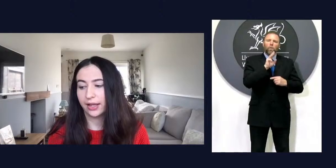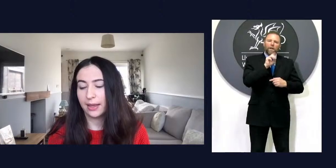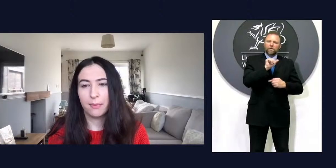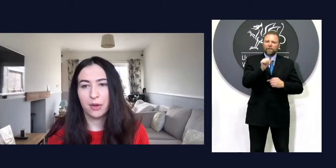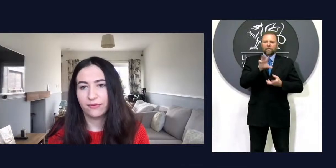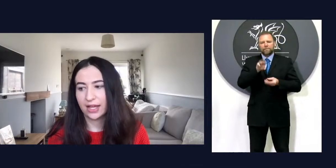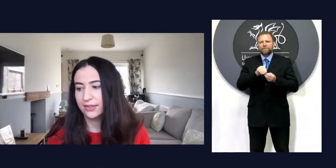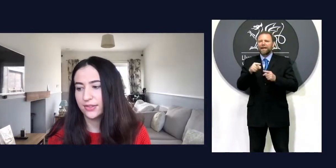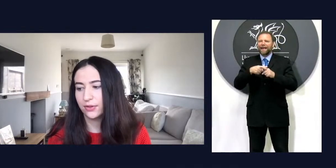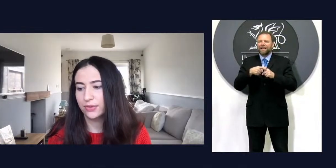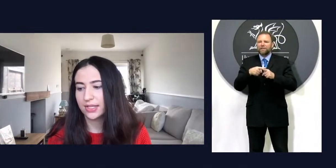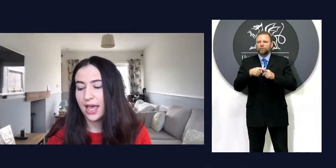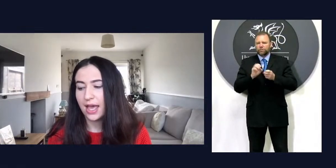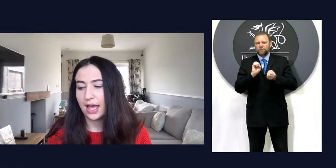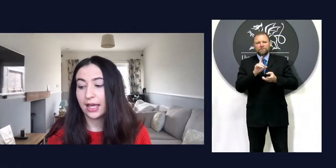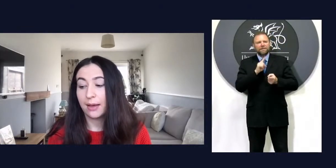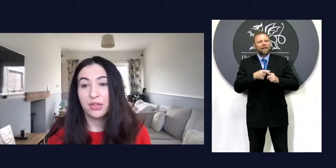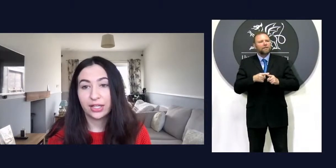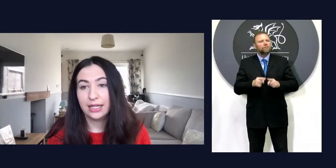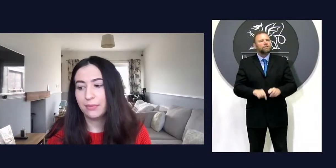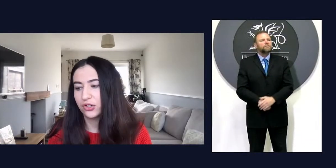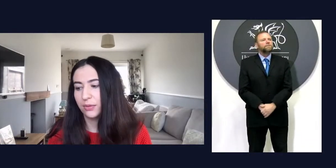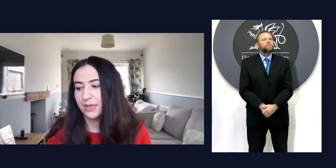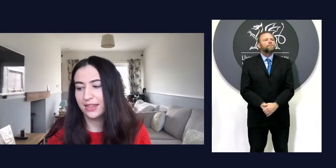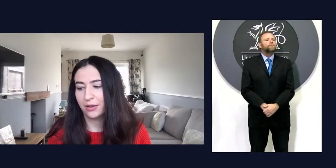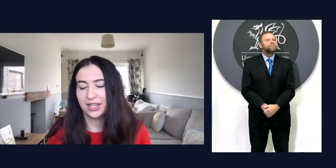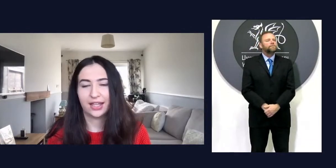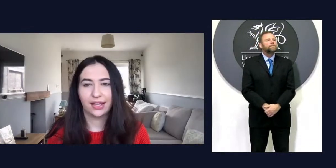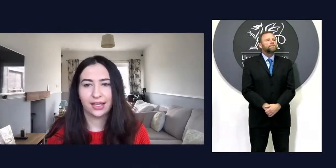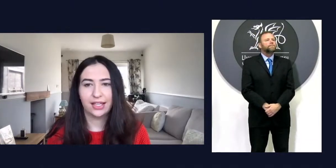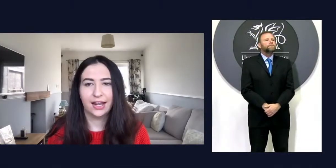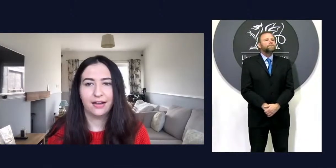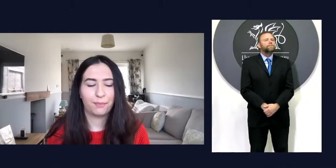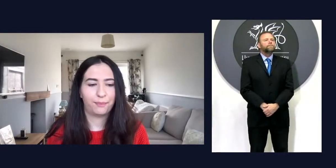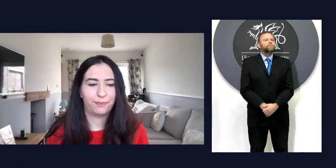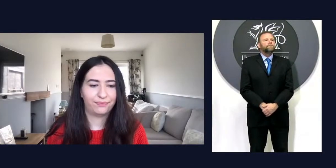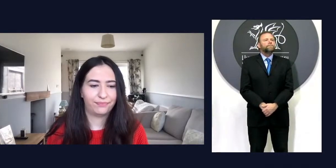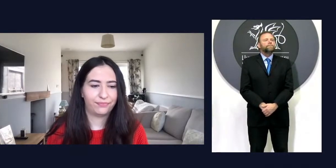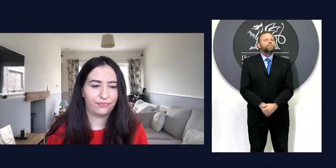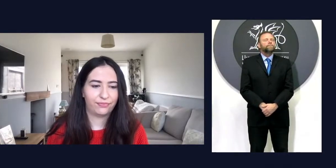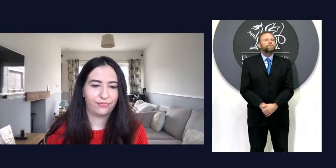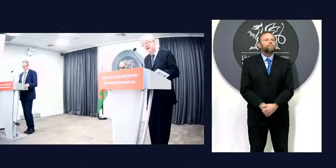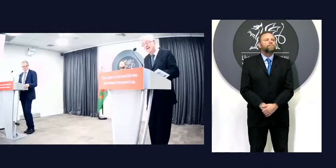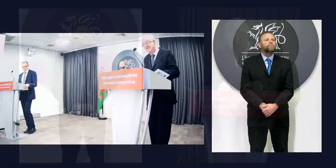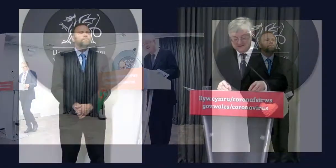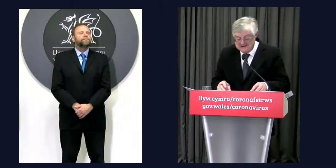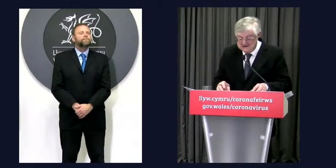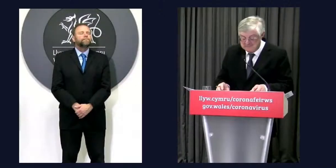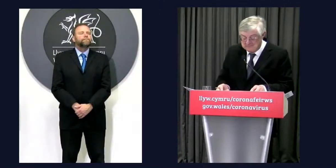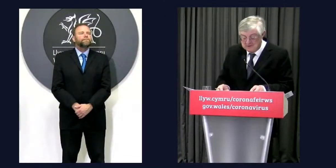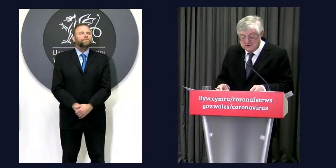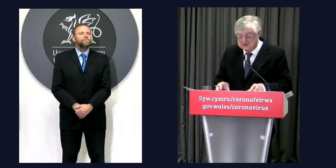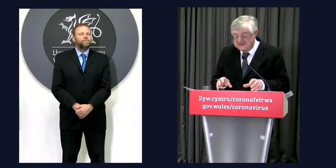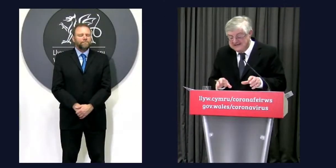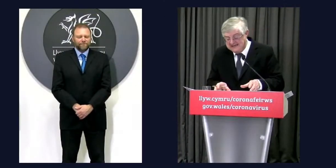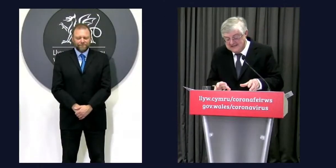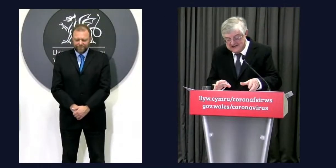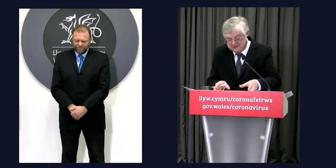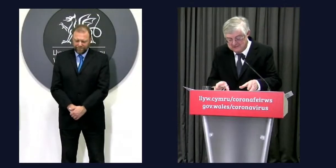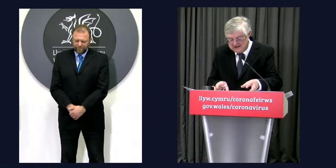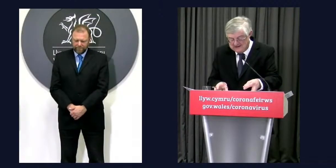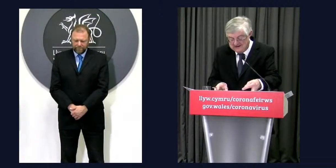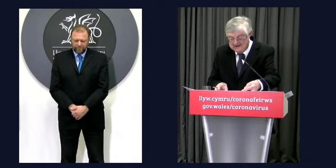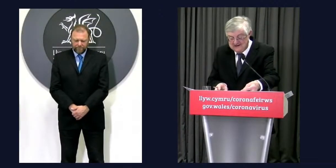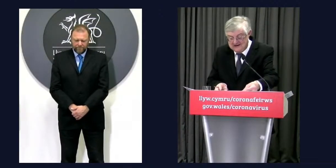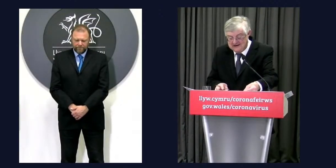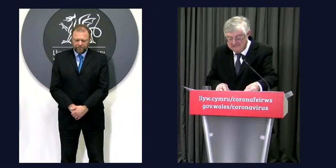cael gwylio'r gemau mewn fan zones, ac a byddwch chi mentro'n mynd i ddigwyddiadau eich hunan? Wel, diolch, Bram. Wel, wrth cwrs ni gyd